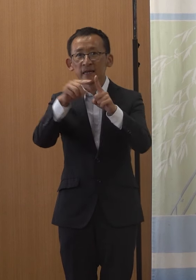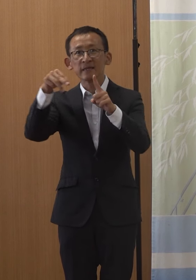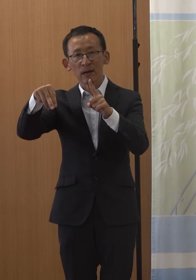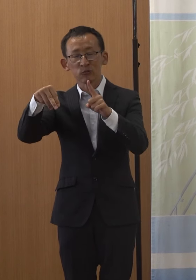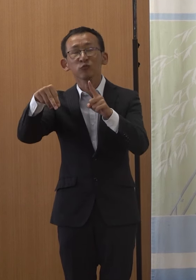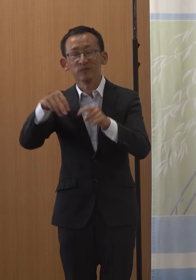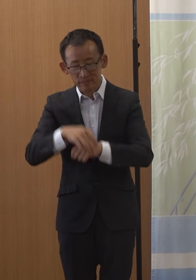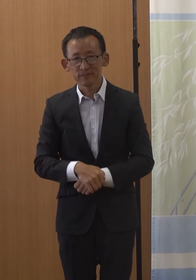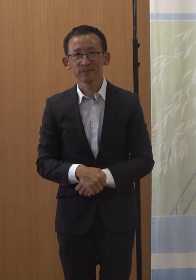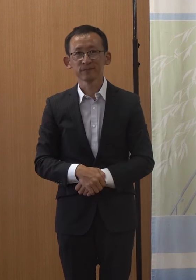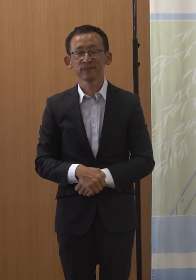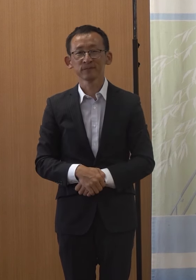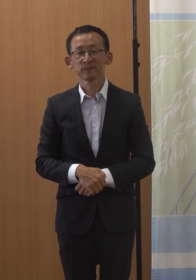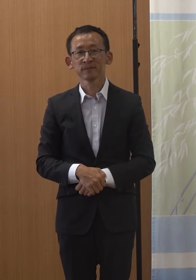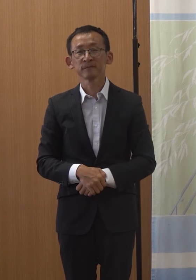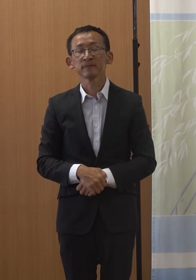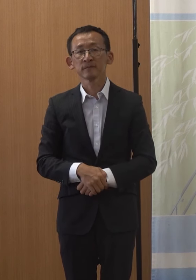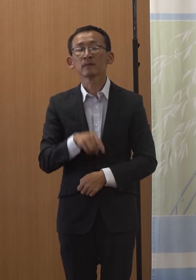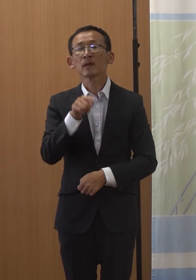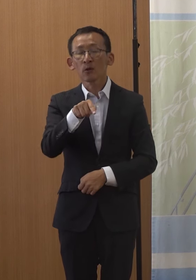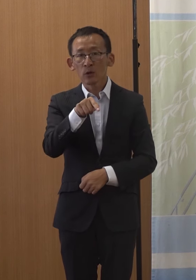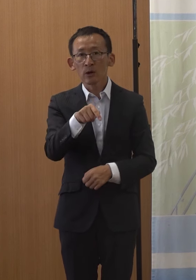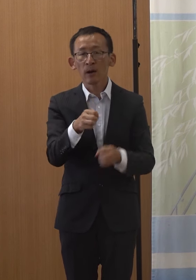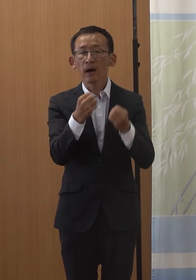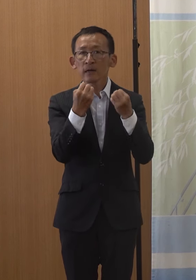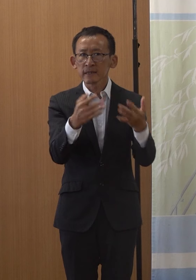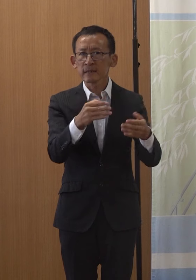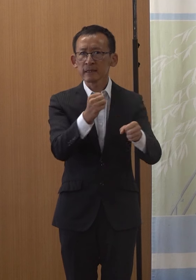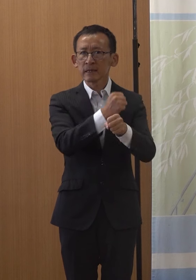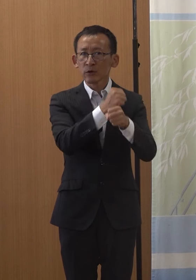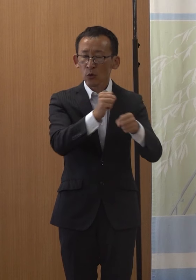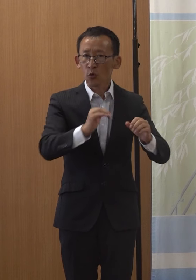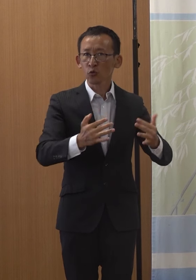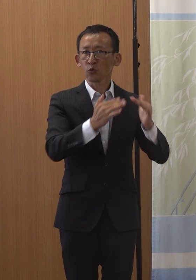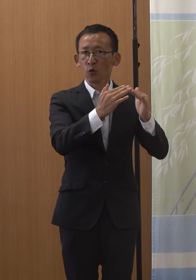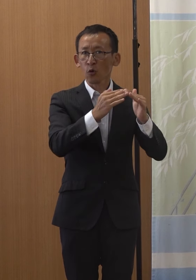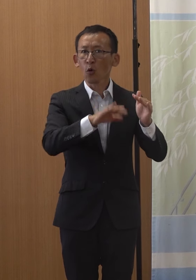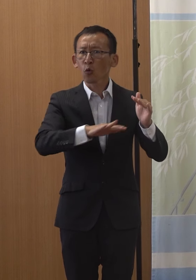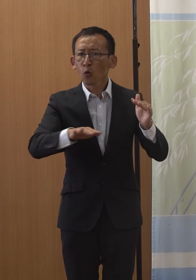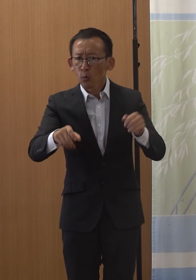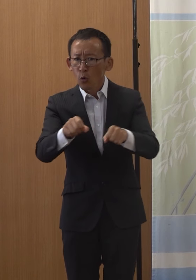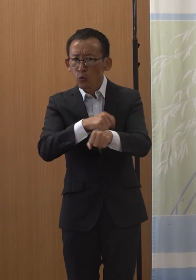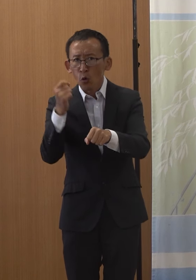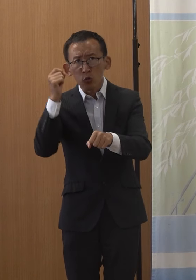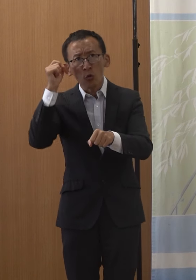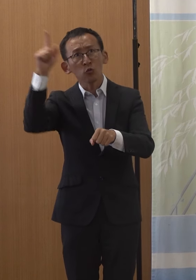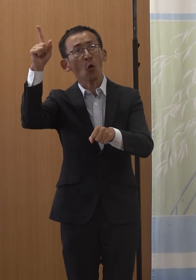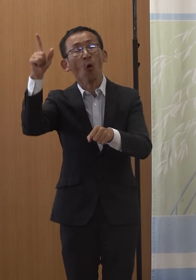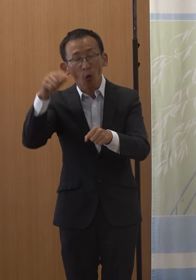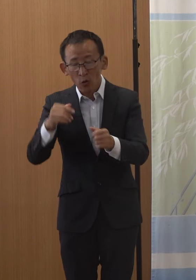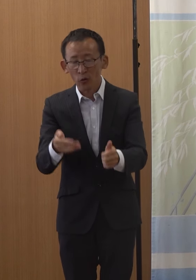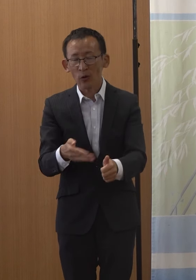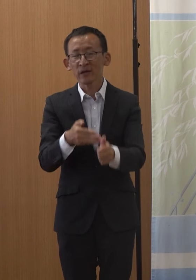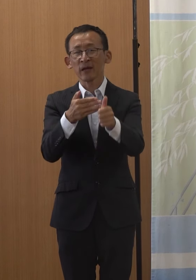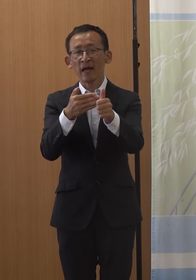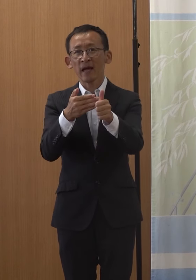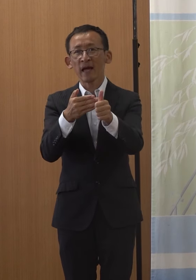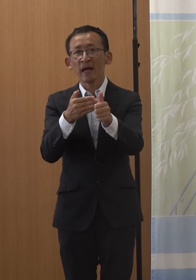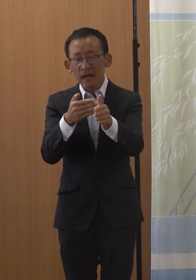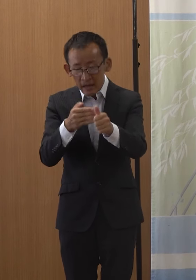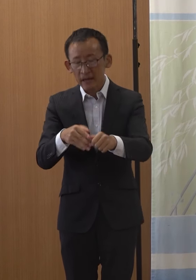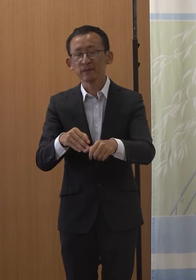ビジネスの創出、また、子どもの独創力育成、 そして食の価値創造、この3つ